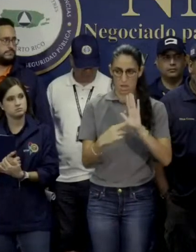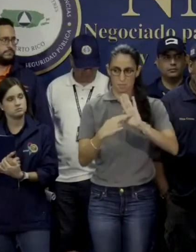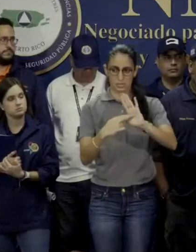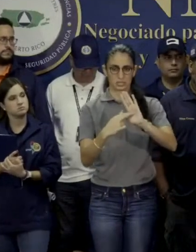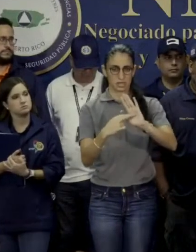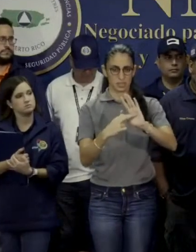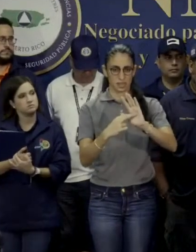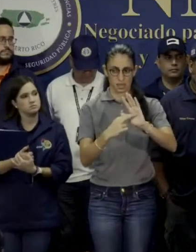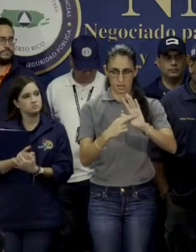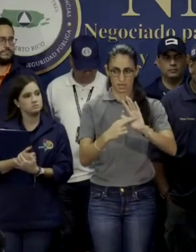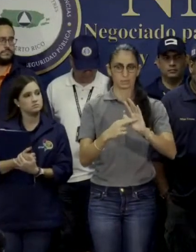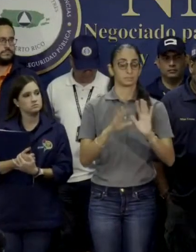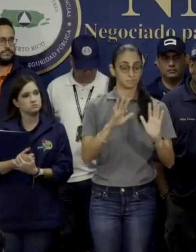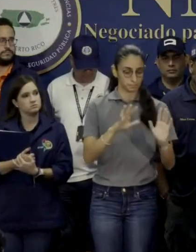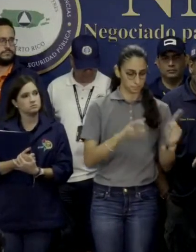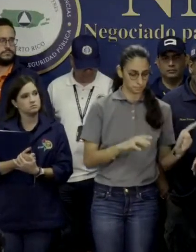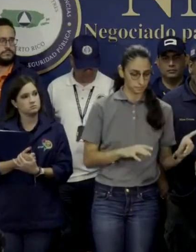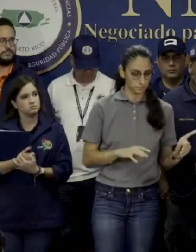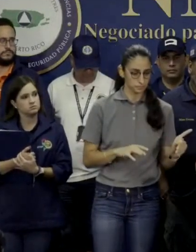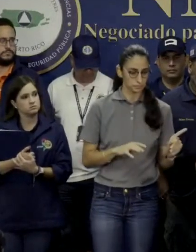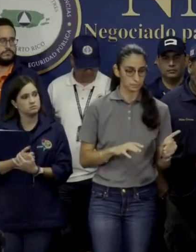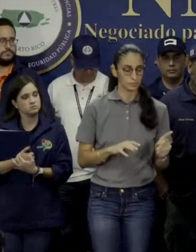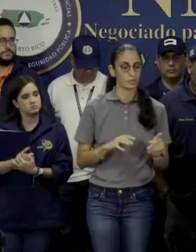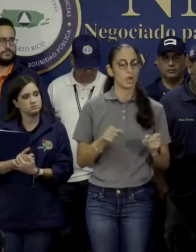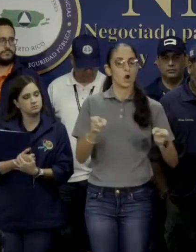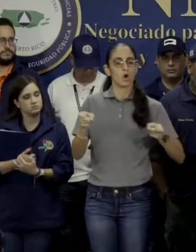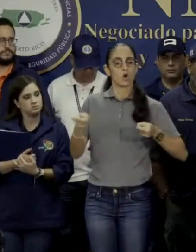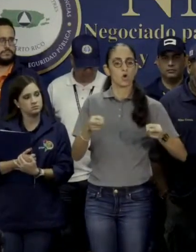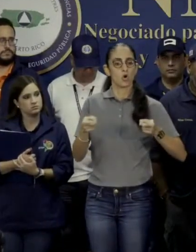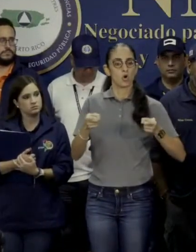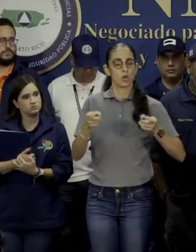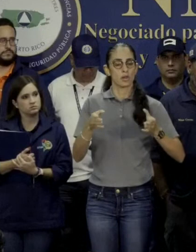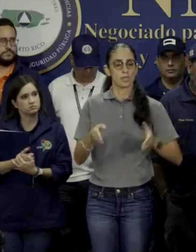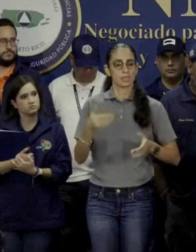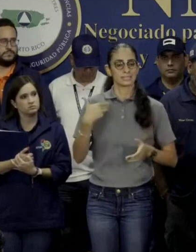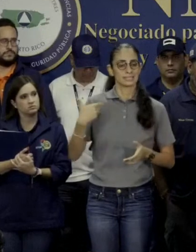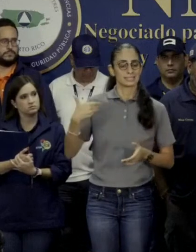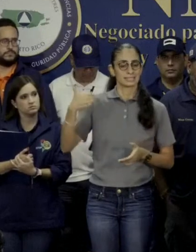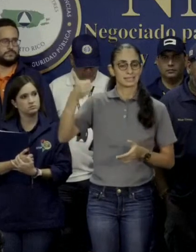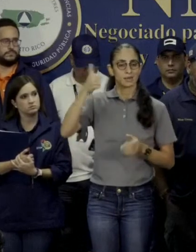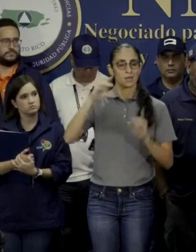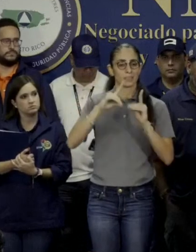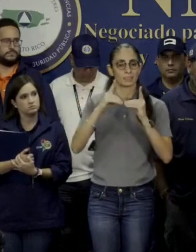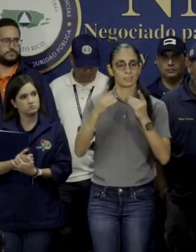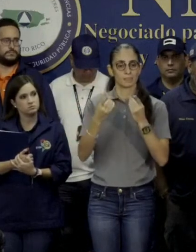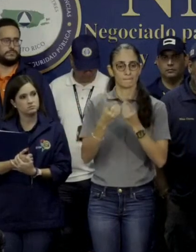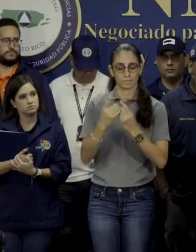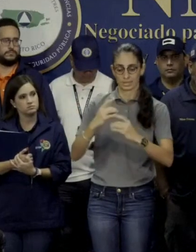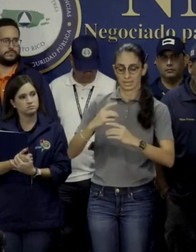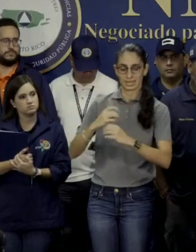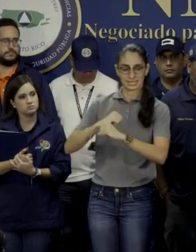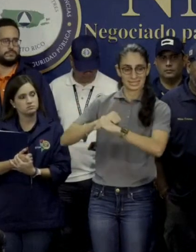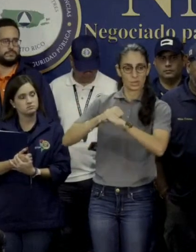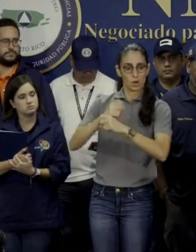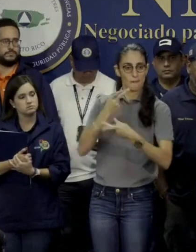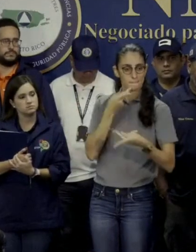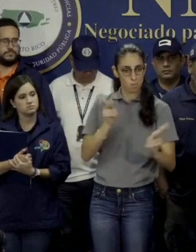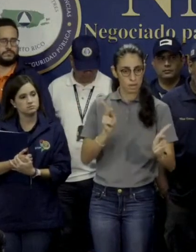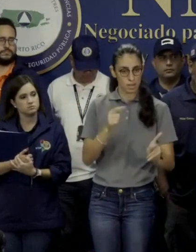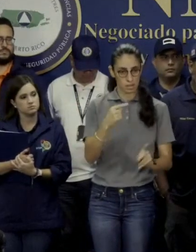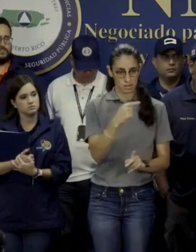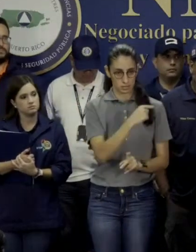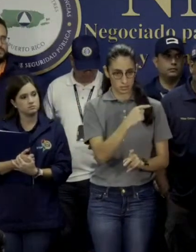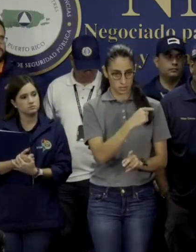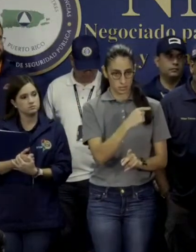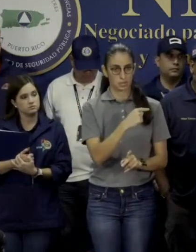desde el punto de vista de respuesta, el coordinador es el secretario del Departamento de Seguridad Pública. Desde el